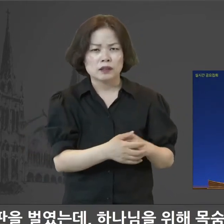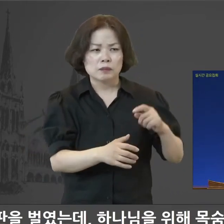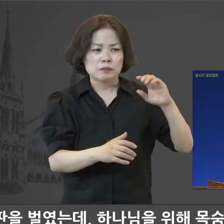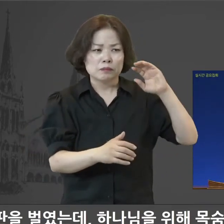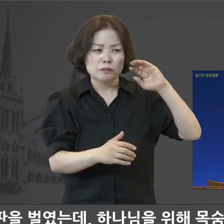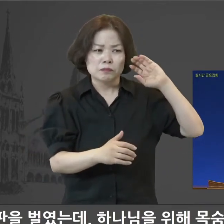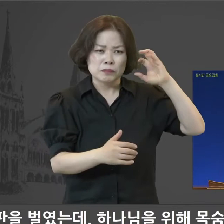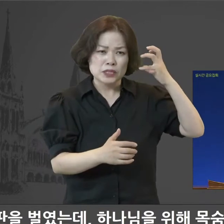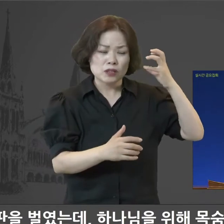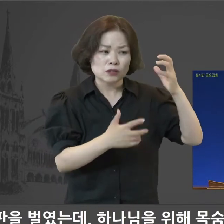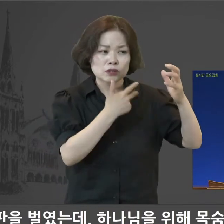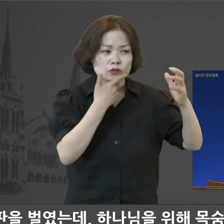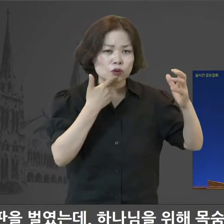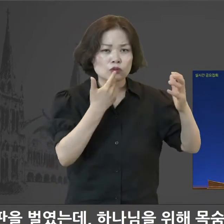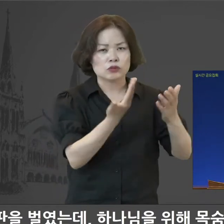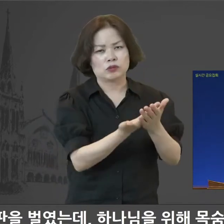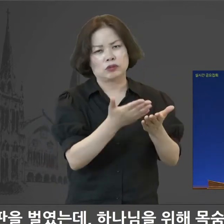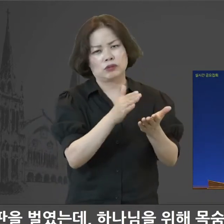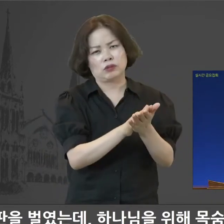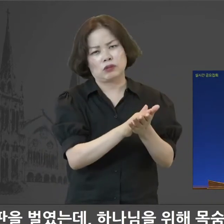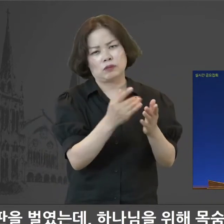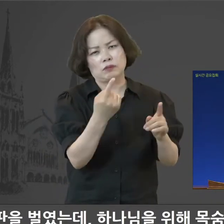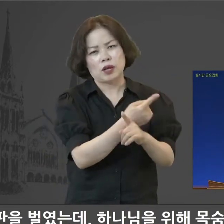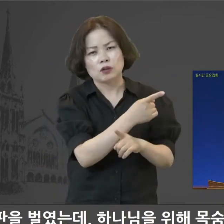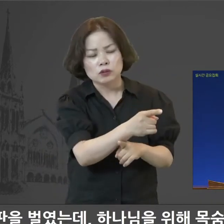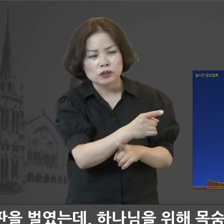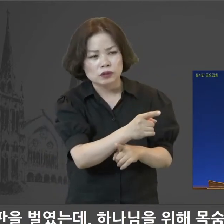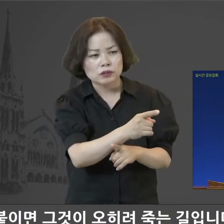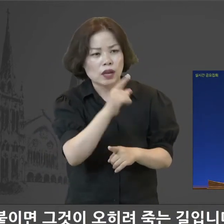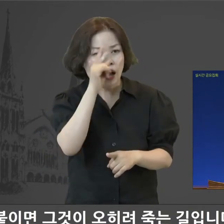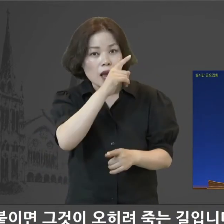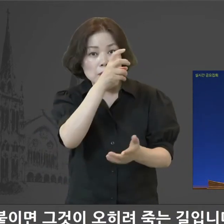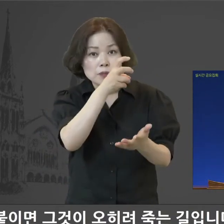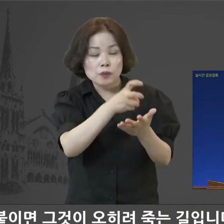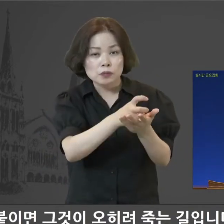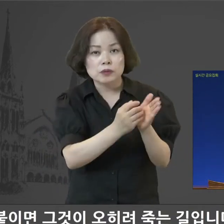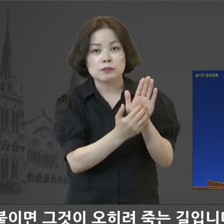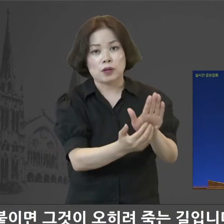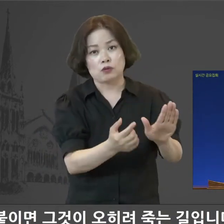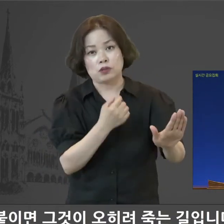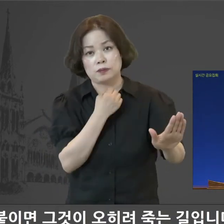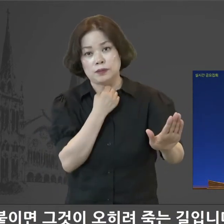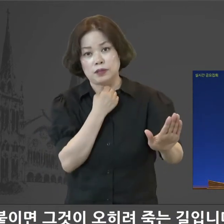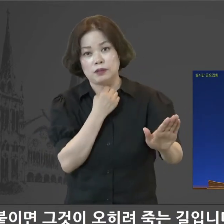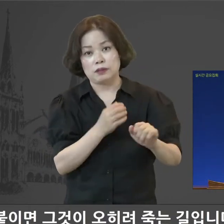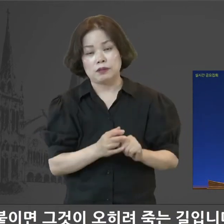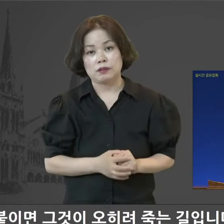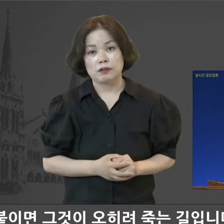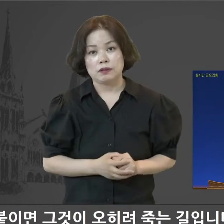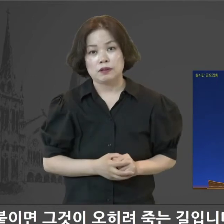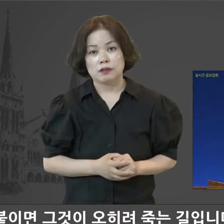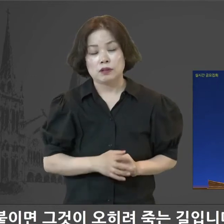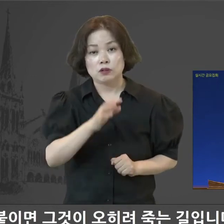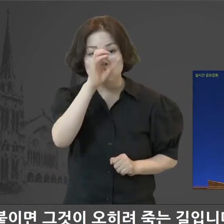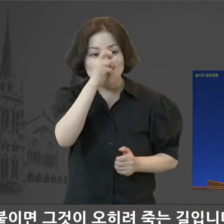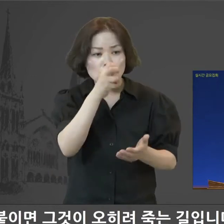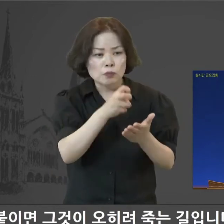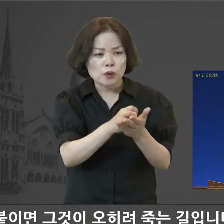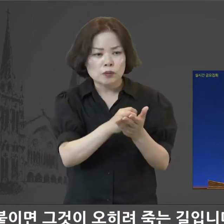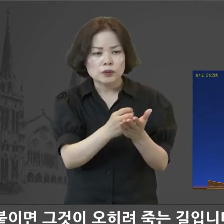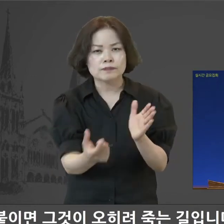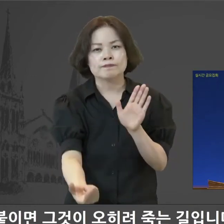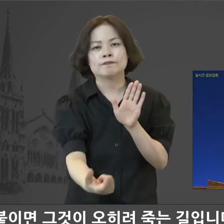어떻게 개혁합니까? 저는 분명히 말씀드리는 게, 악법을 막고 싶다. 그리고 좋은 법을 입법하고